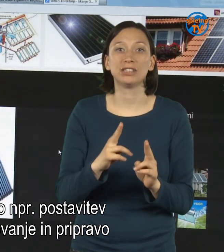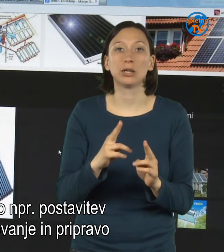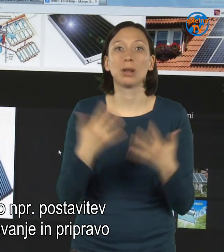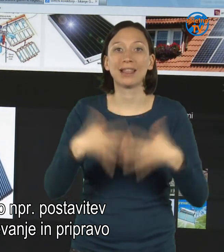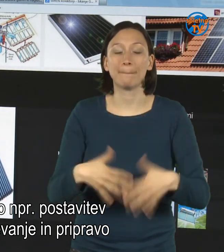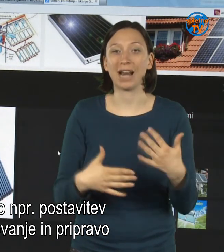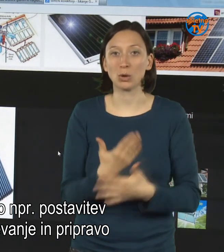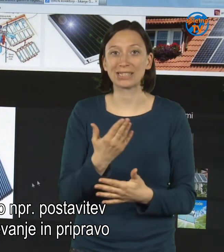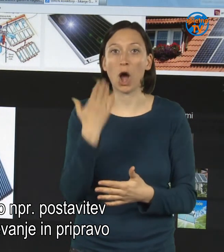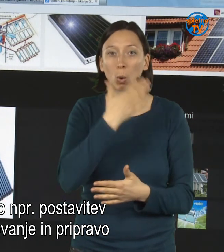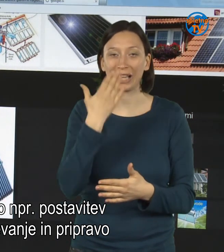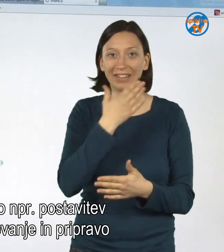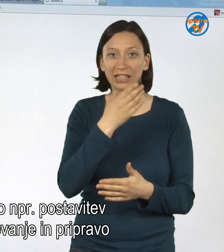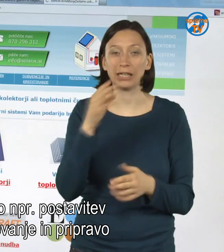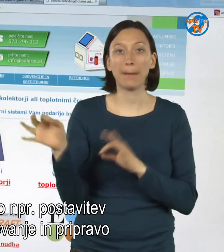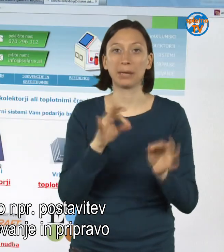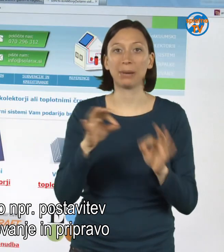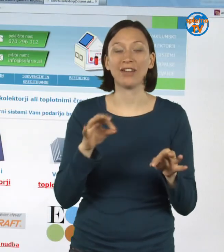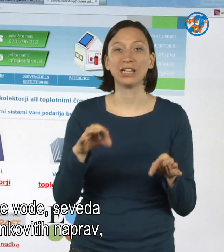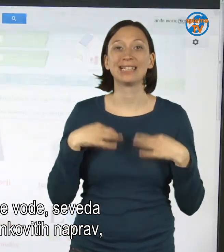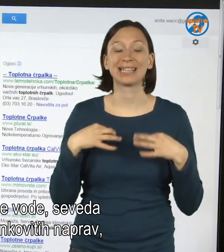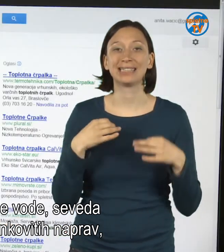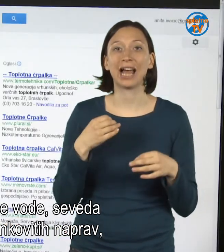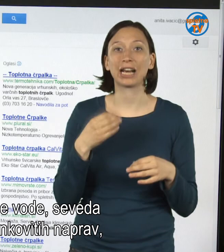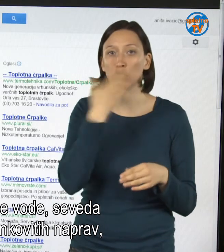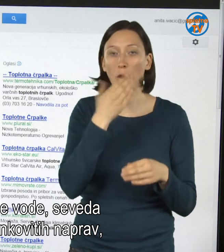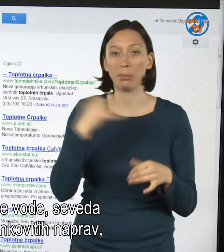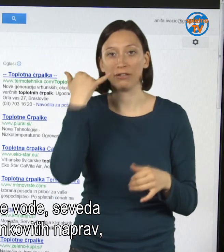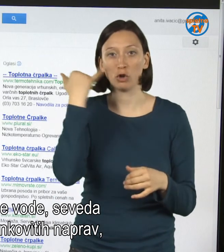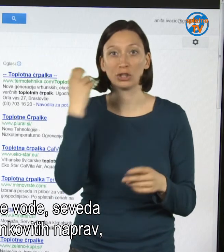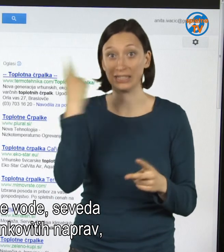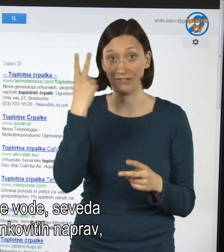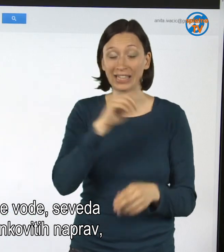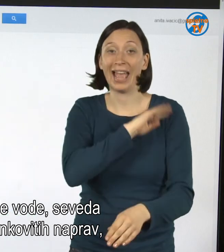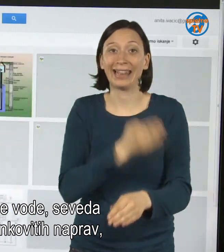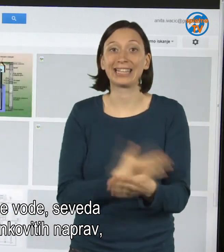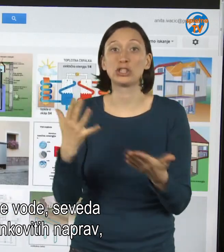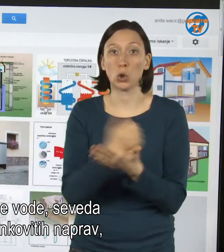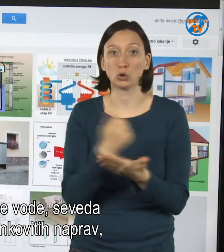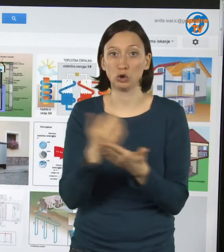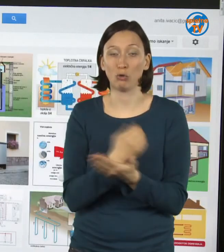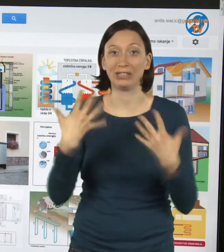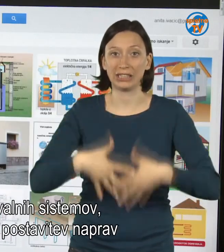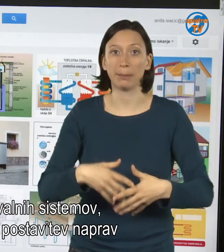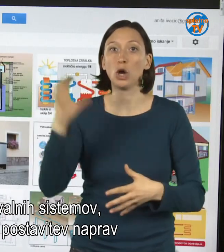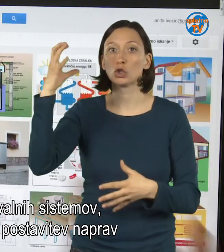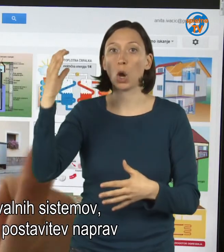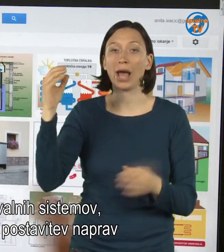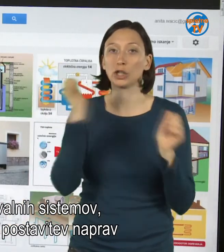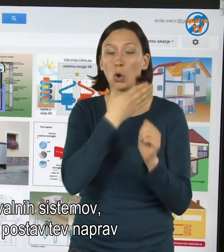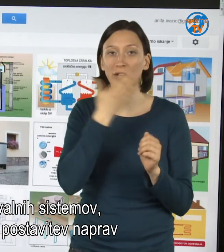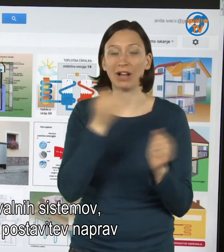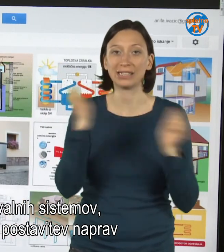postavitev naprav za ogrevanje in pa pripravo sanitarne tople vode, seveda energijsko učinkovitih naprav, solarnih